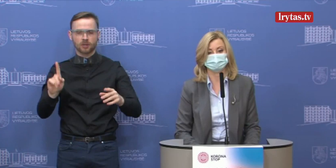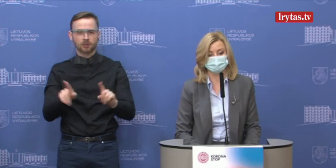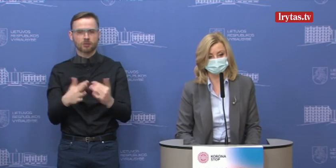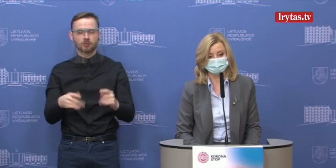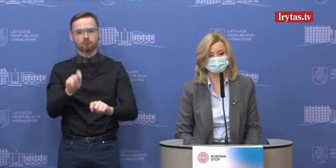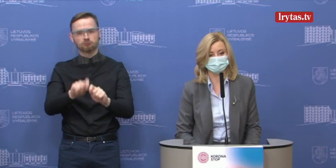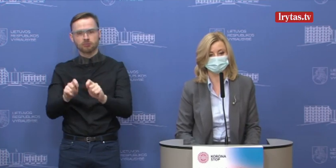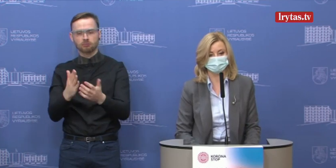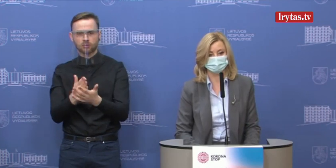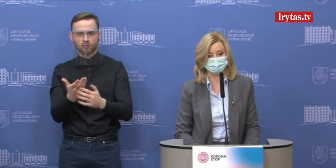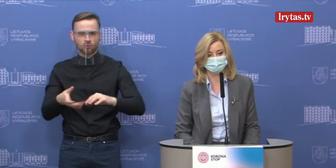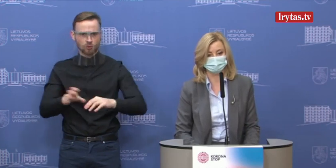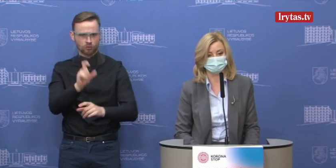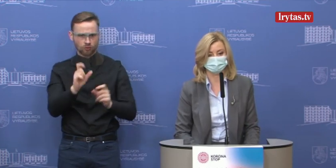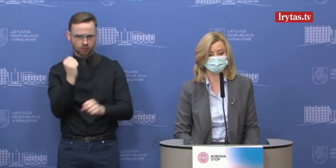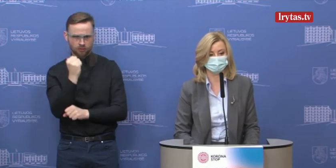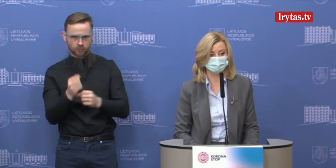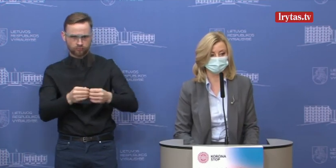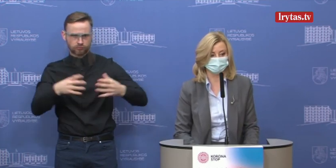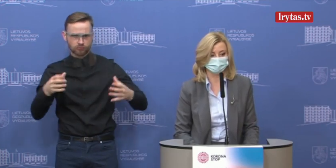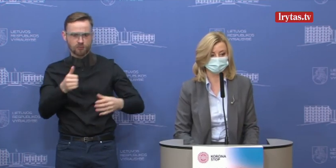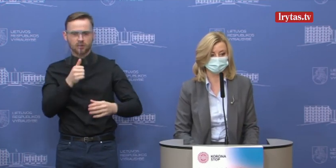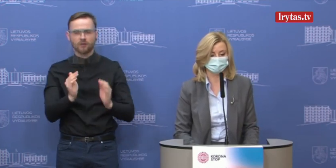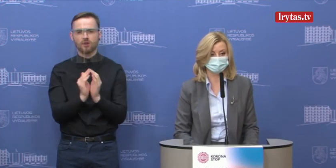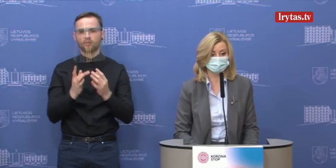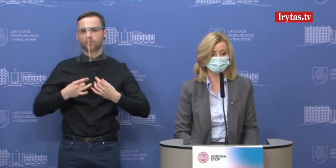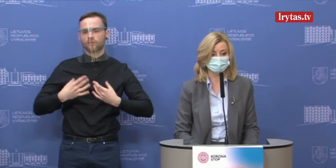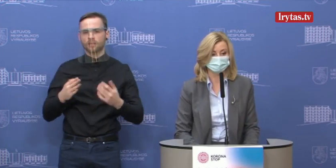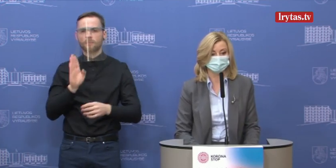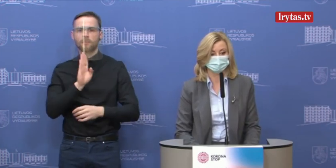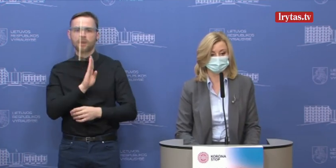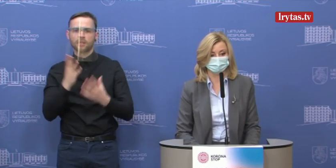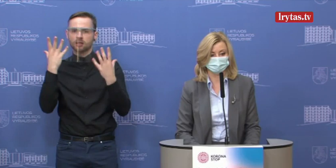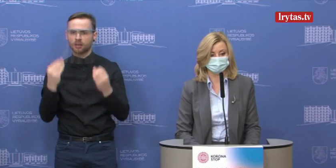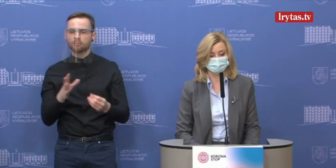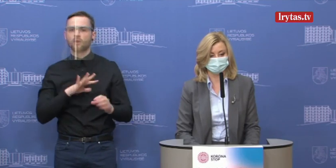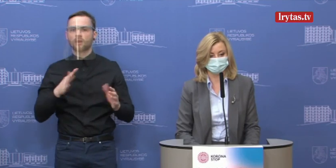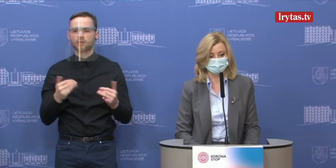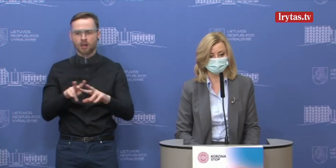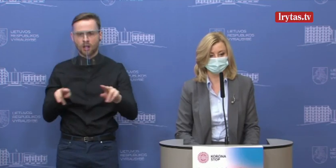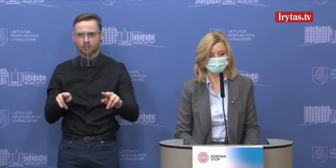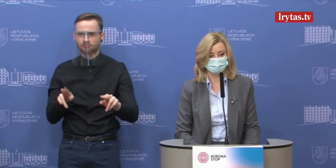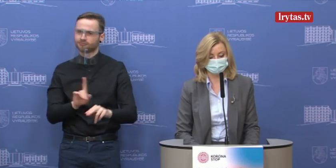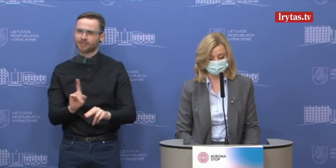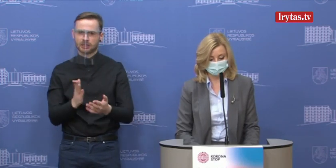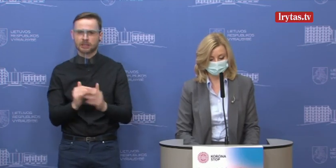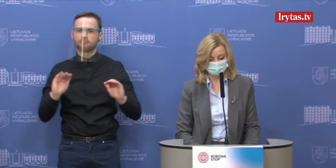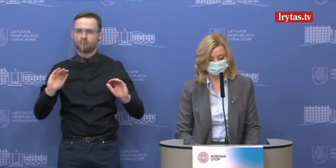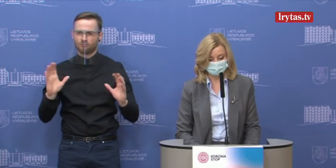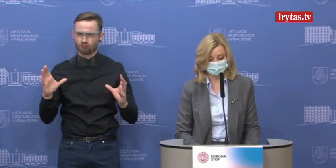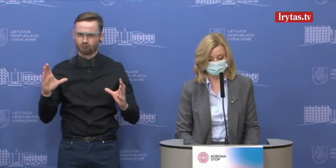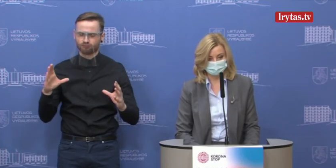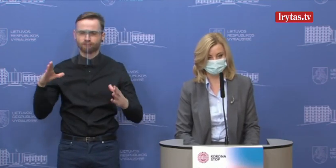nėra sustiprintas, taip kaip buvo, tarkim, Velykų ar Motinos dienos savaitgalį. Bet maksimaliai